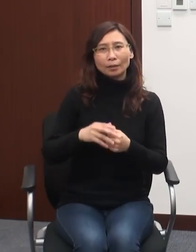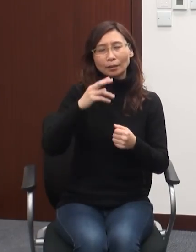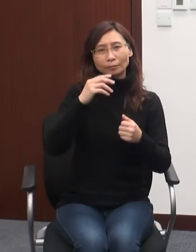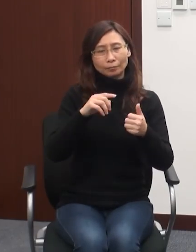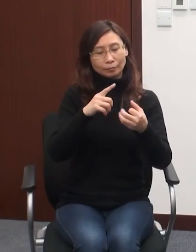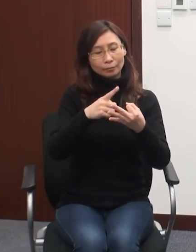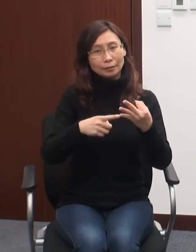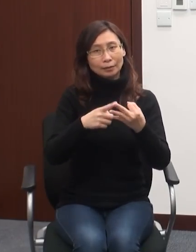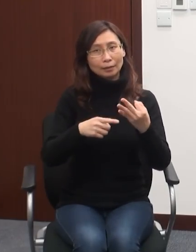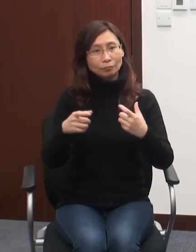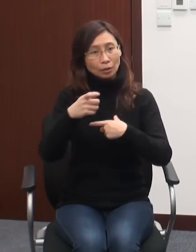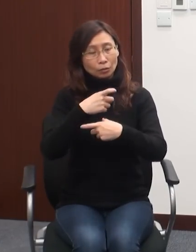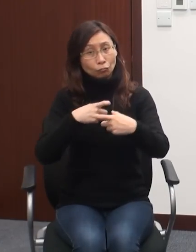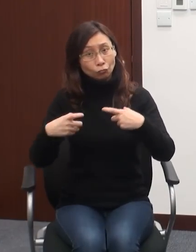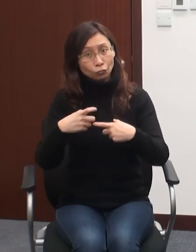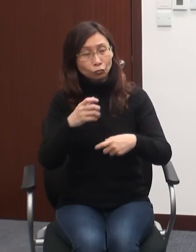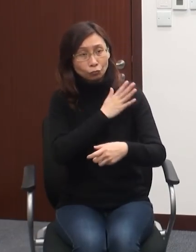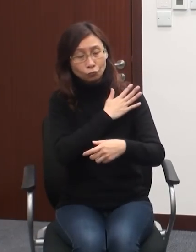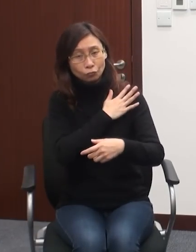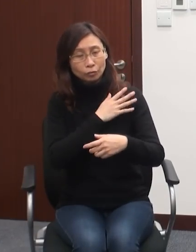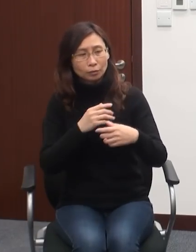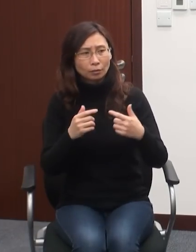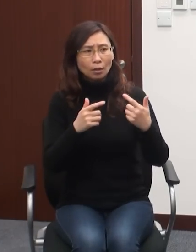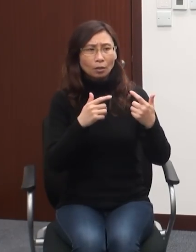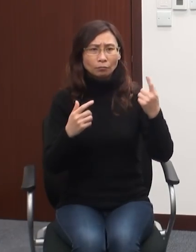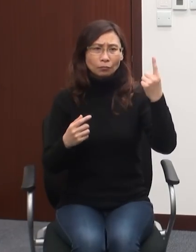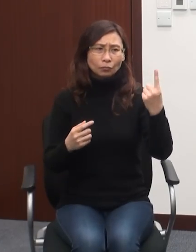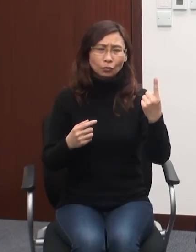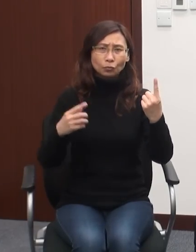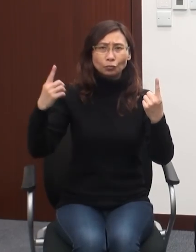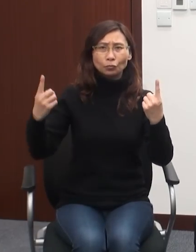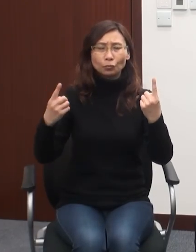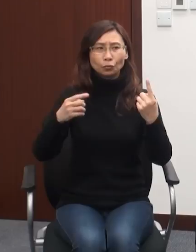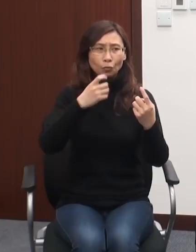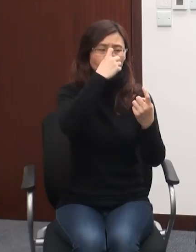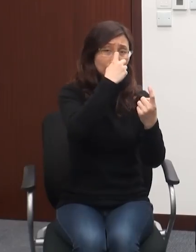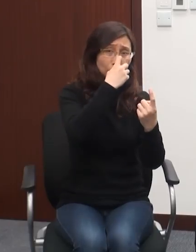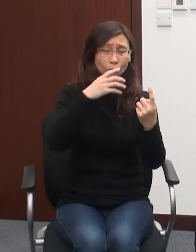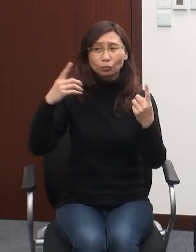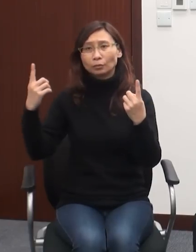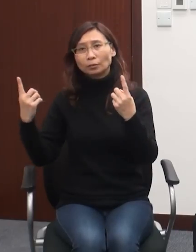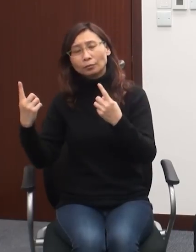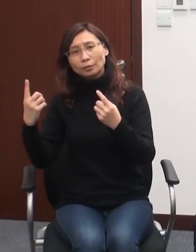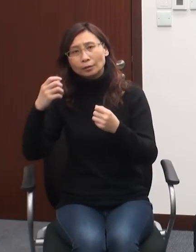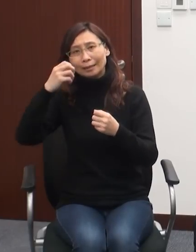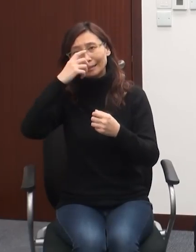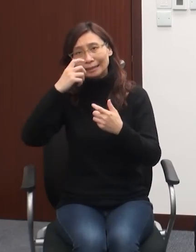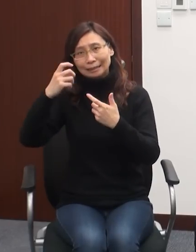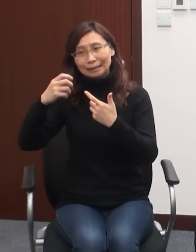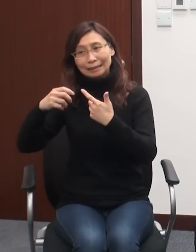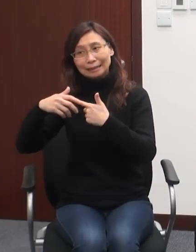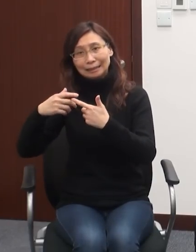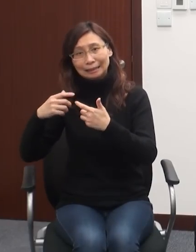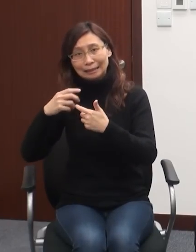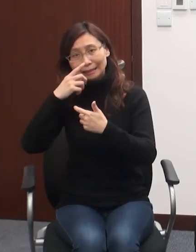般論述就係話，其實根本咧梁振英同依一個曾俊華咧係大家咧口又不和，心又不和。咁大家見到咧就